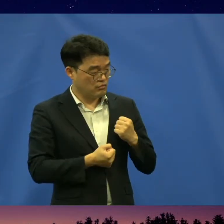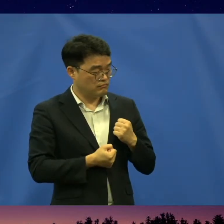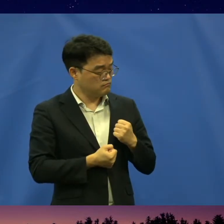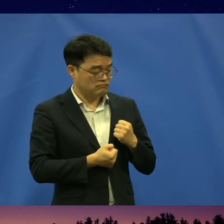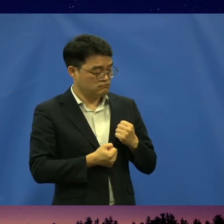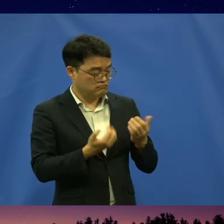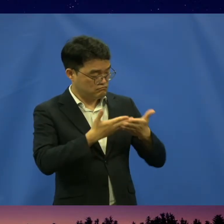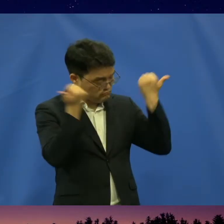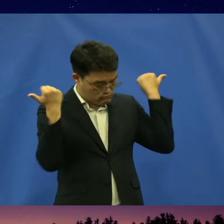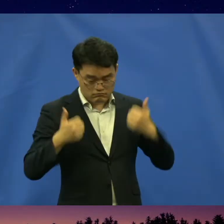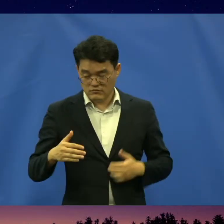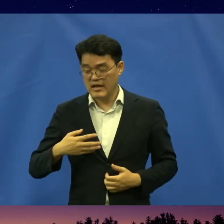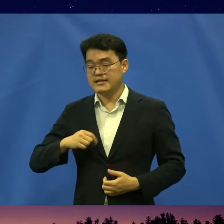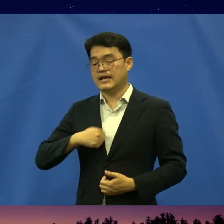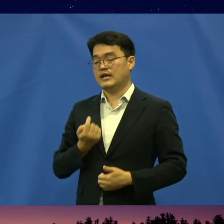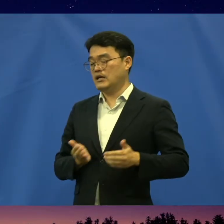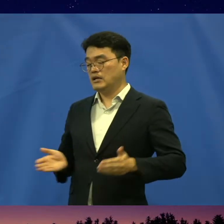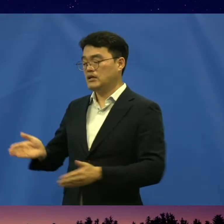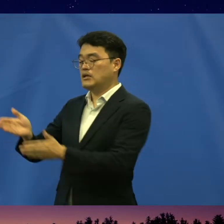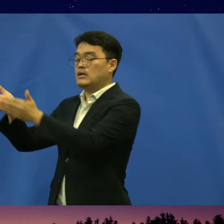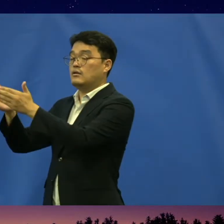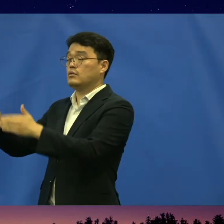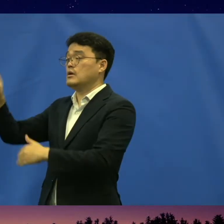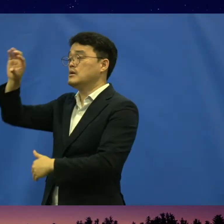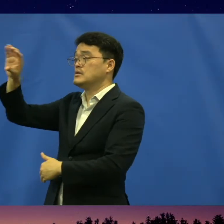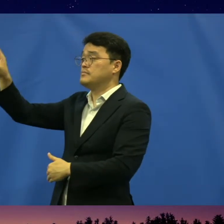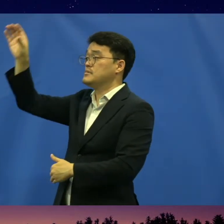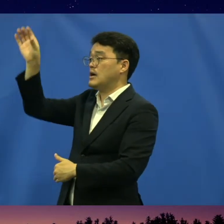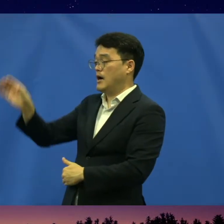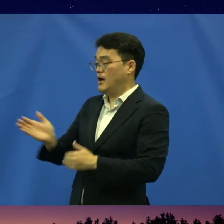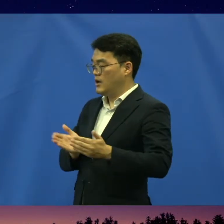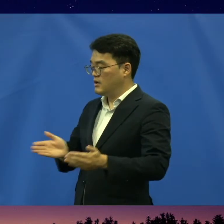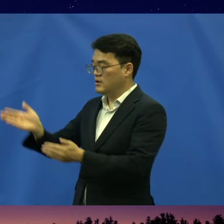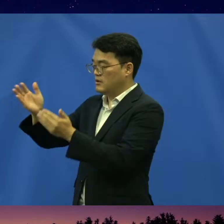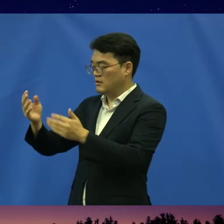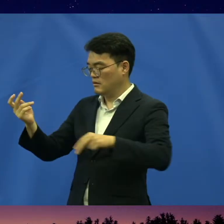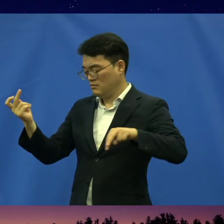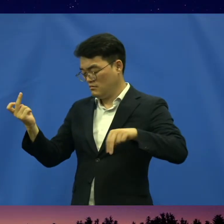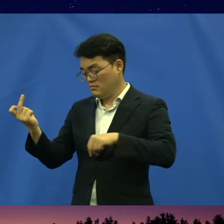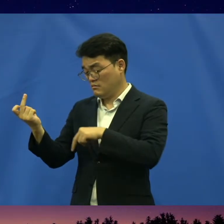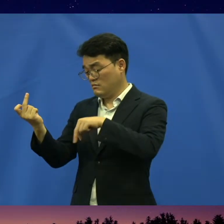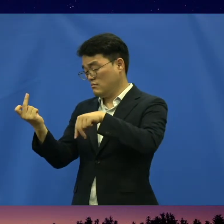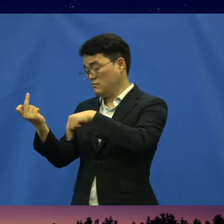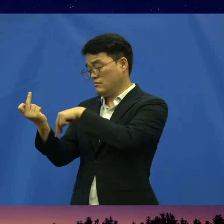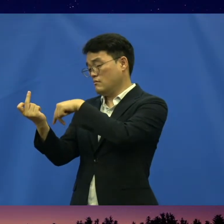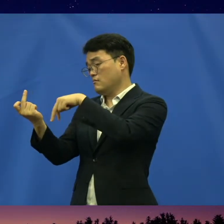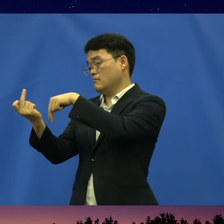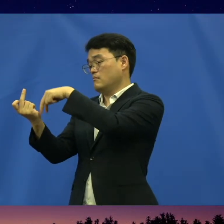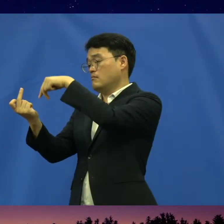십자가로 가는 도상에서 주님은 침묵을 일관하십니다. 자신을 위해 변호하는 일에 몰두하지 않았어요.